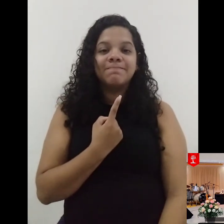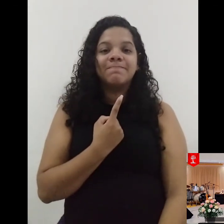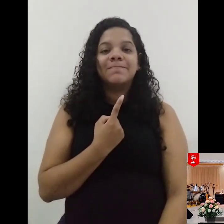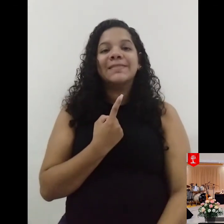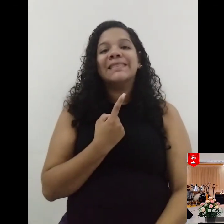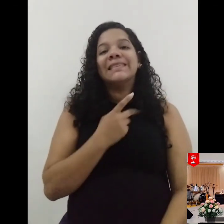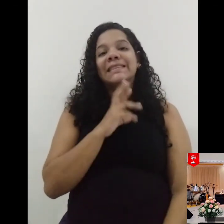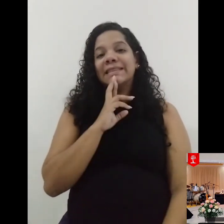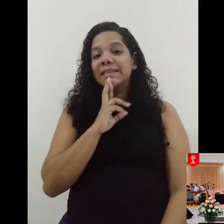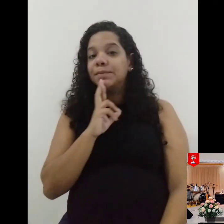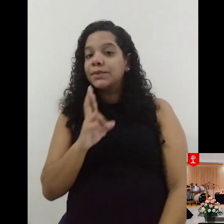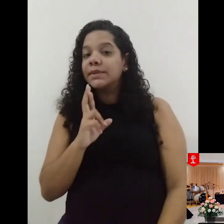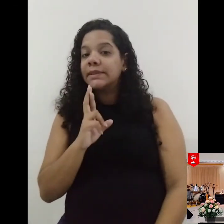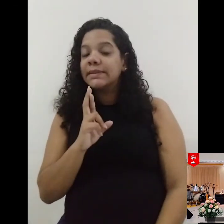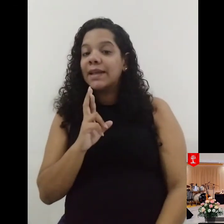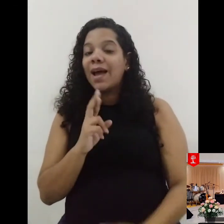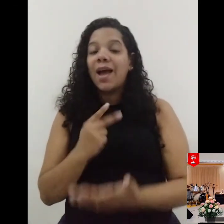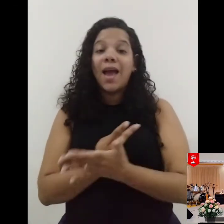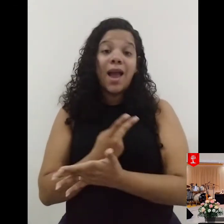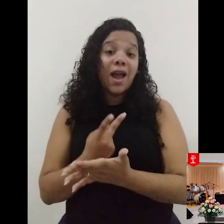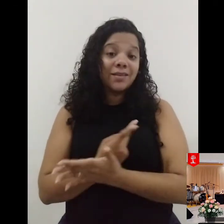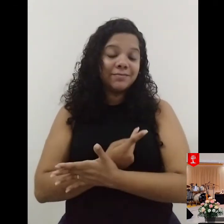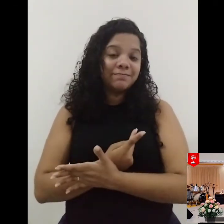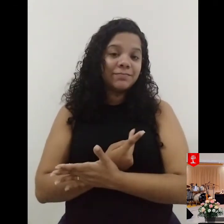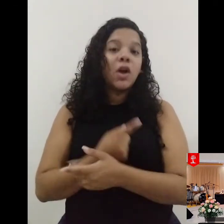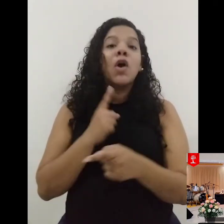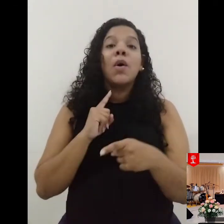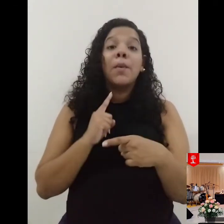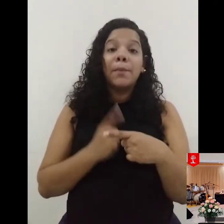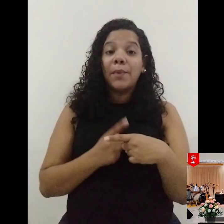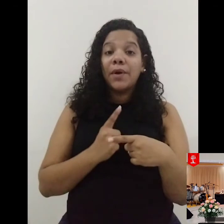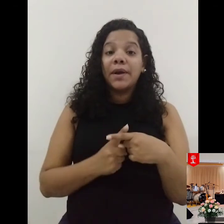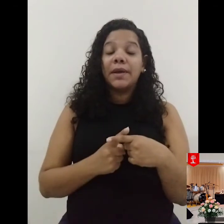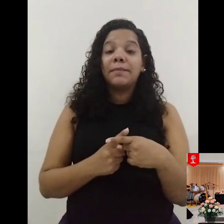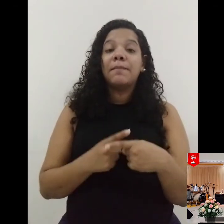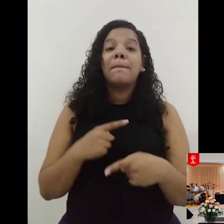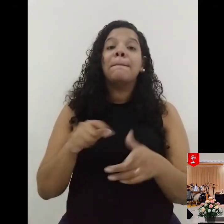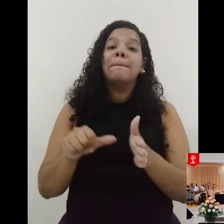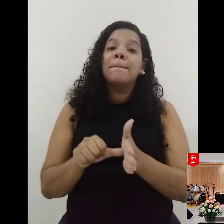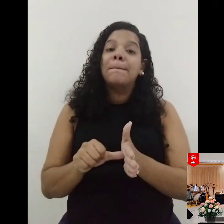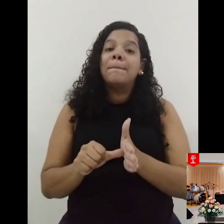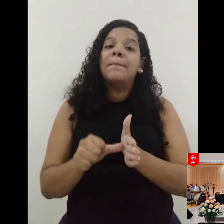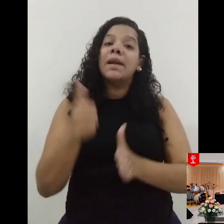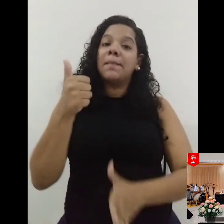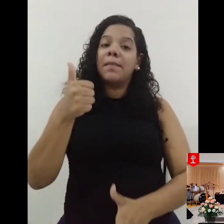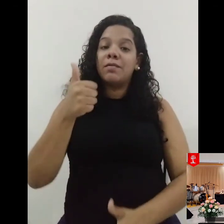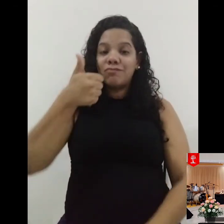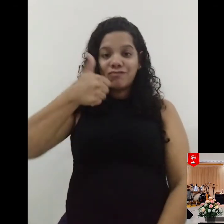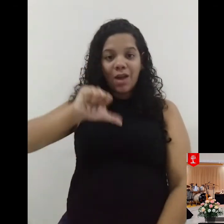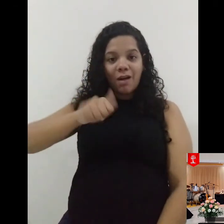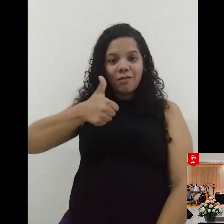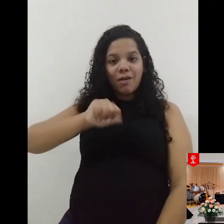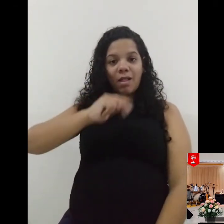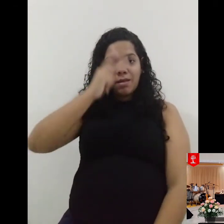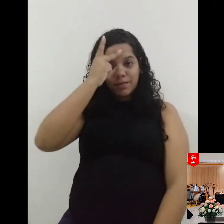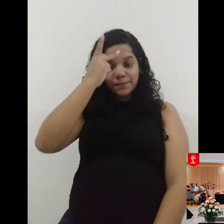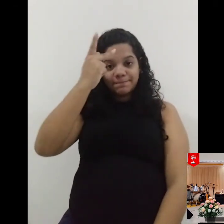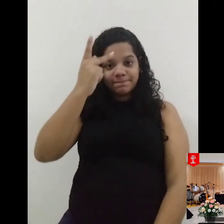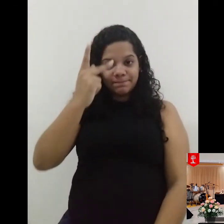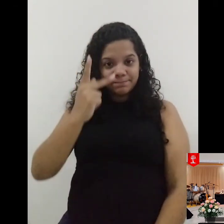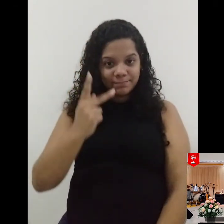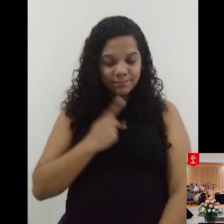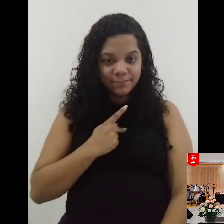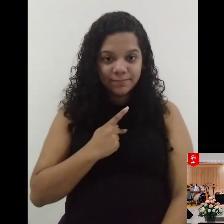essa parábola, tentando extrair lições para mim. você olhar para essa